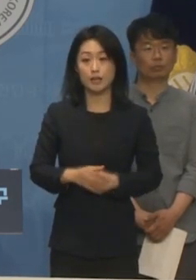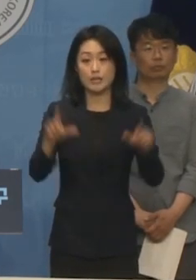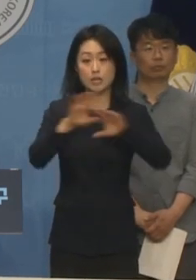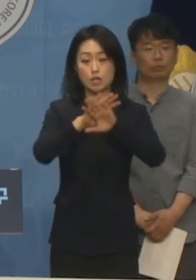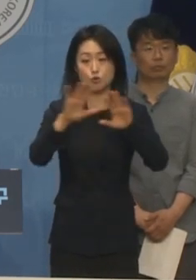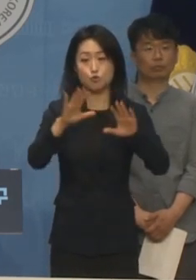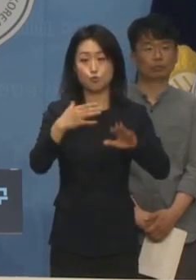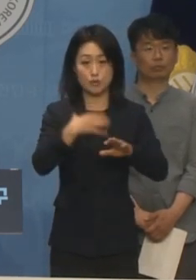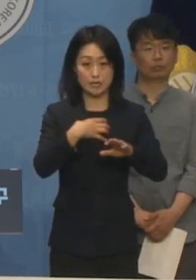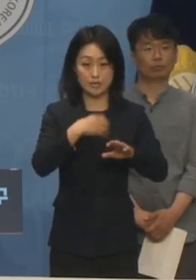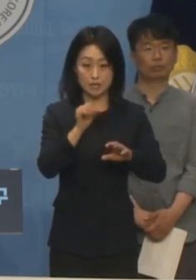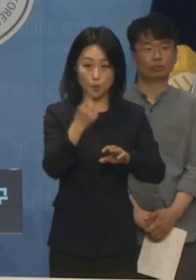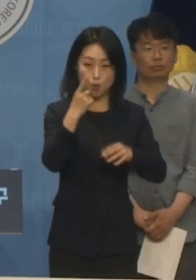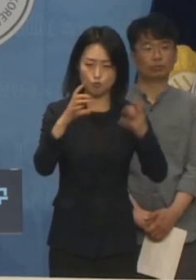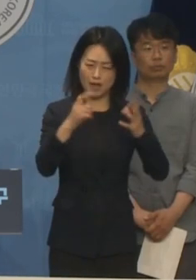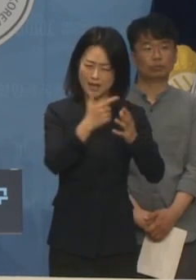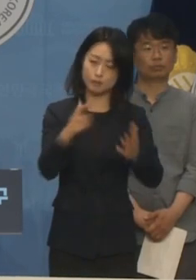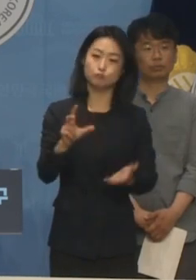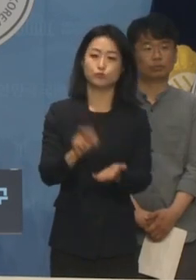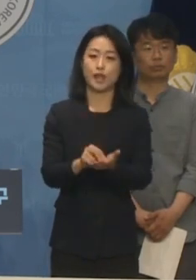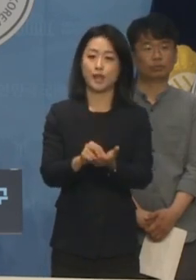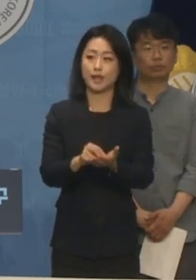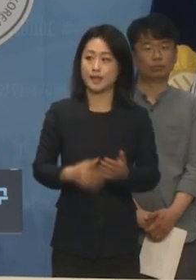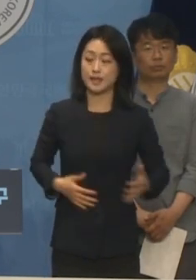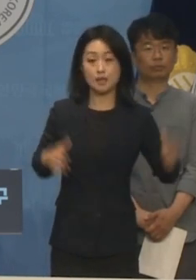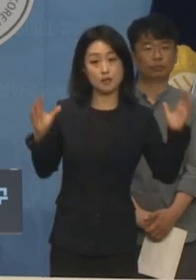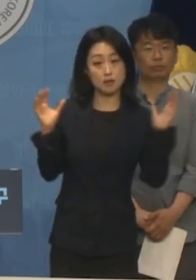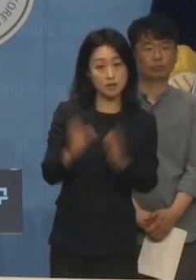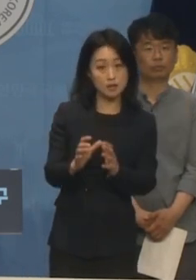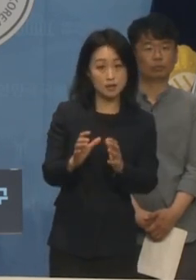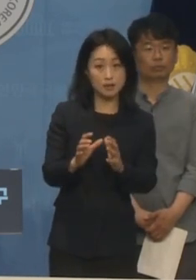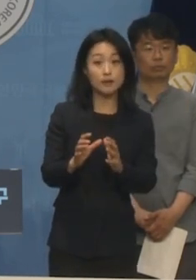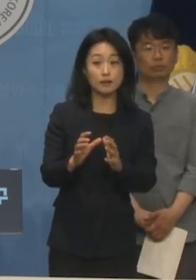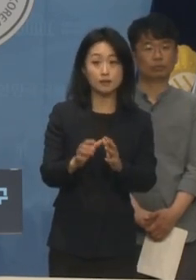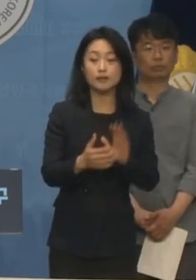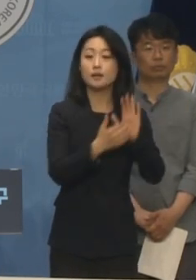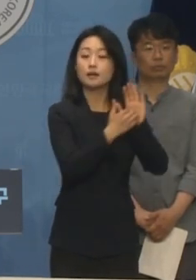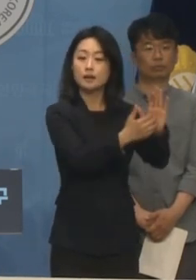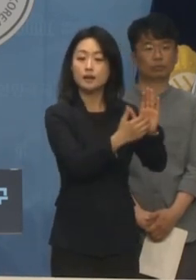과제로 국가 역량을 끌어모아 총력으로 대응해야 합니다.